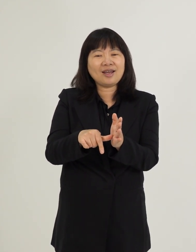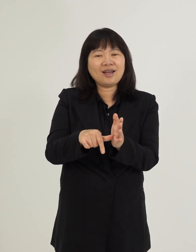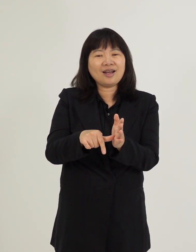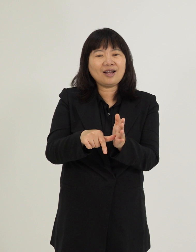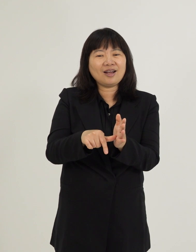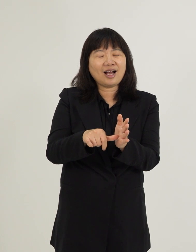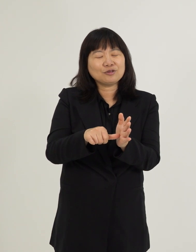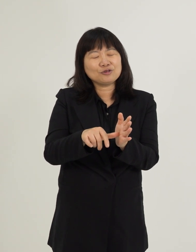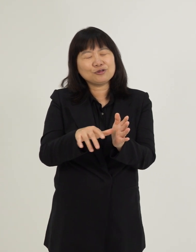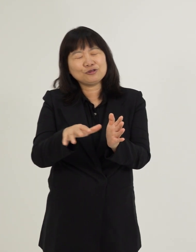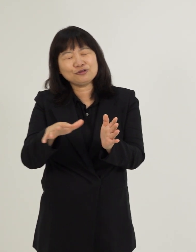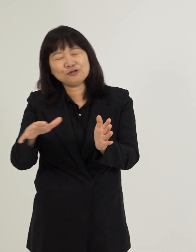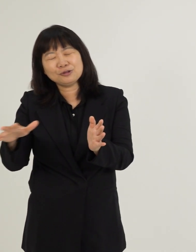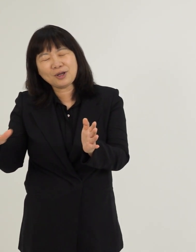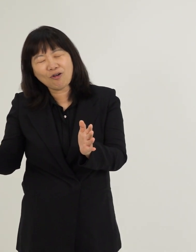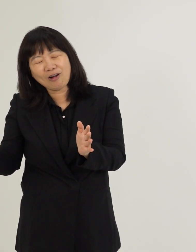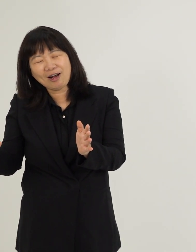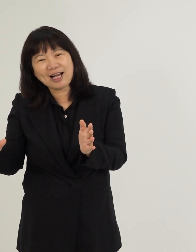있었어요, 여러분.